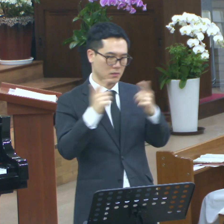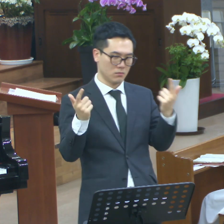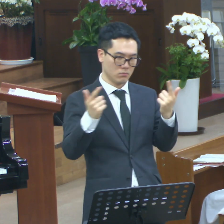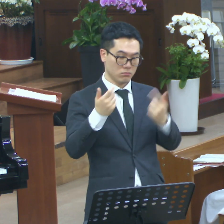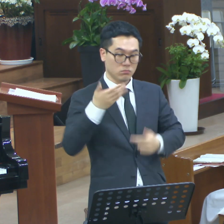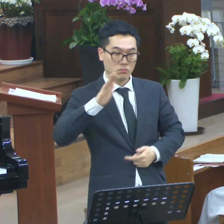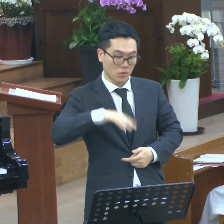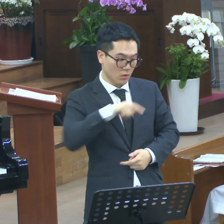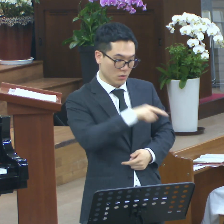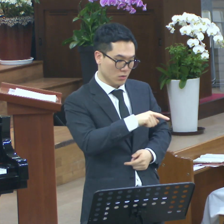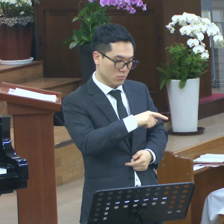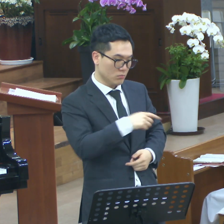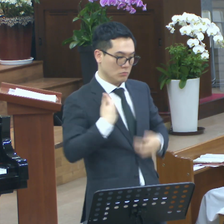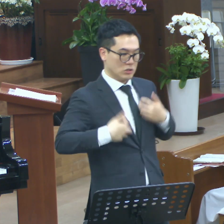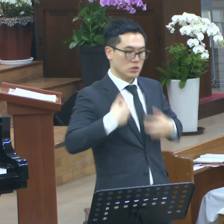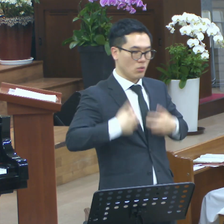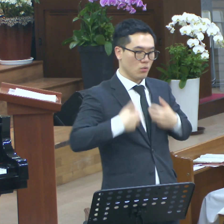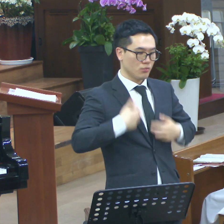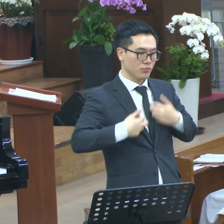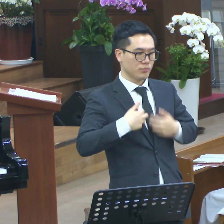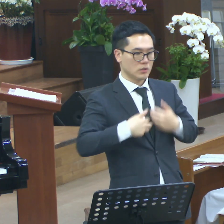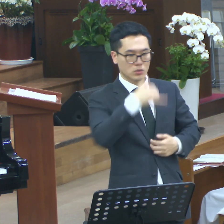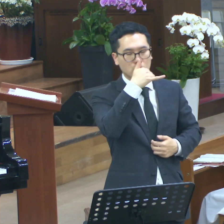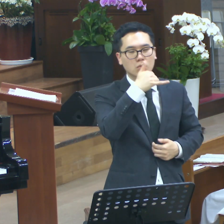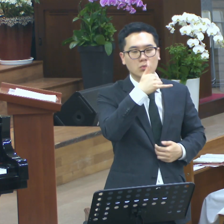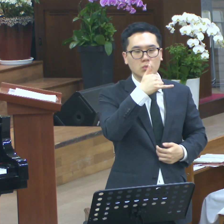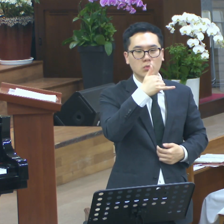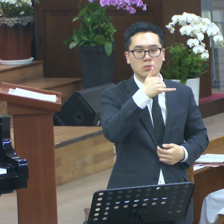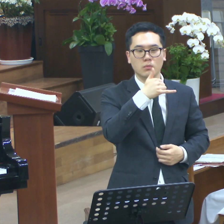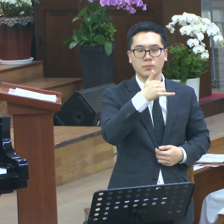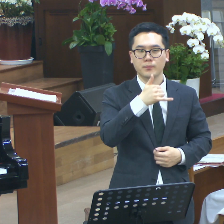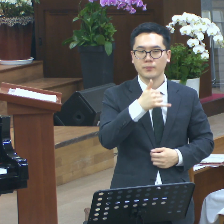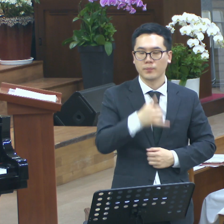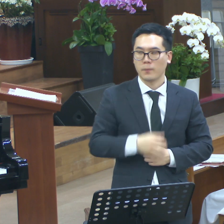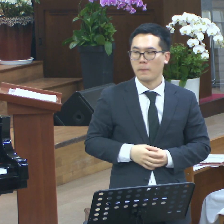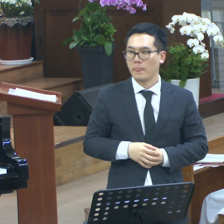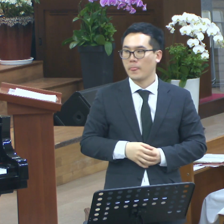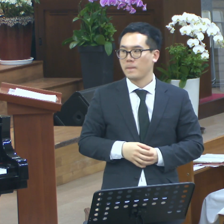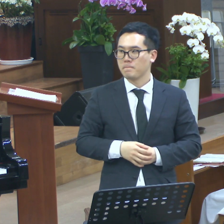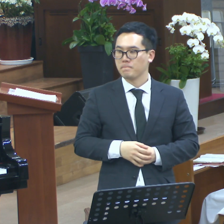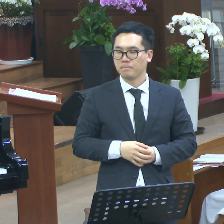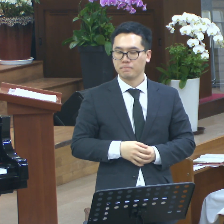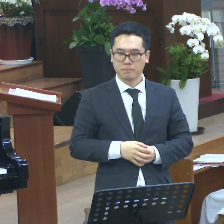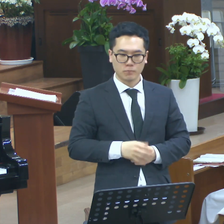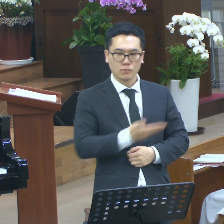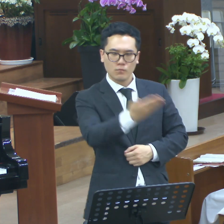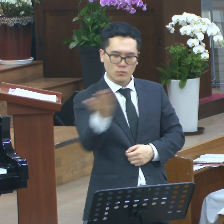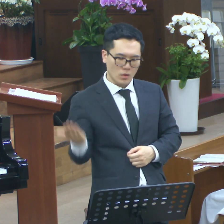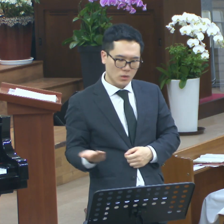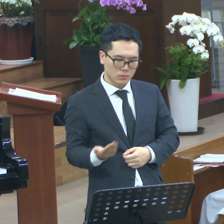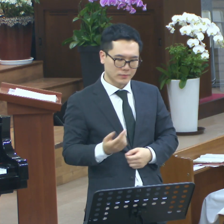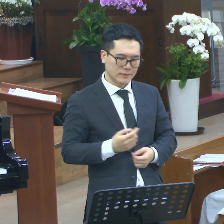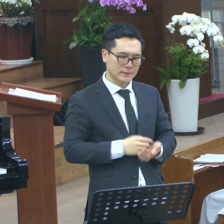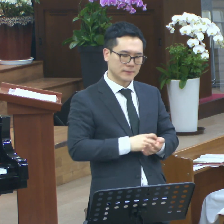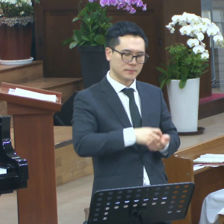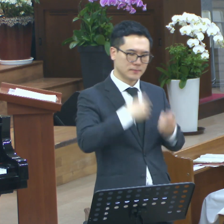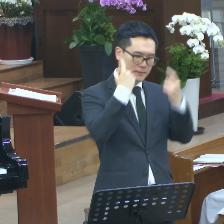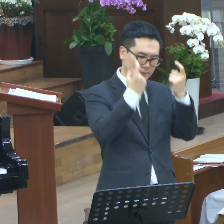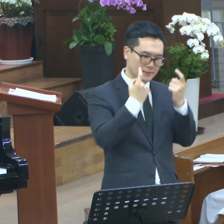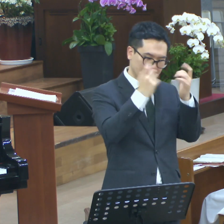즐거움이 있었다고 교회 사가들은 전해주고 있는 거죠. 여러분 나그네 같은 삶 속에서 몰래 죄 짓는 게 즐겁다고 세상